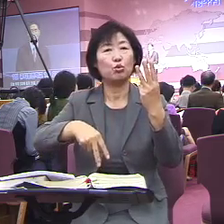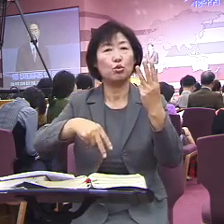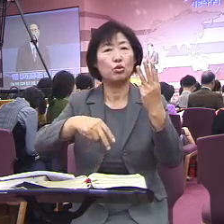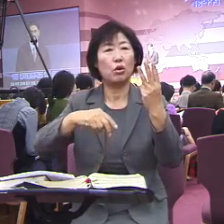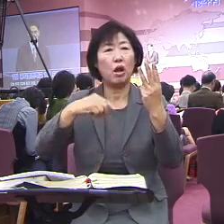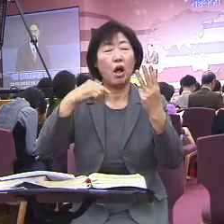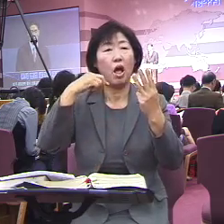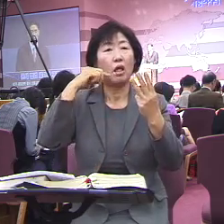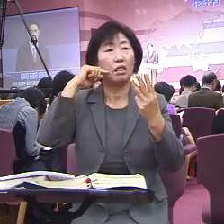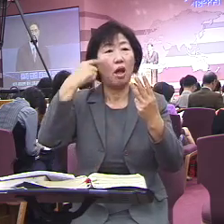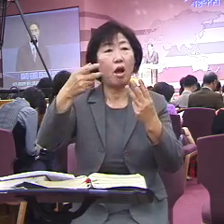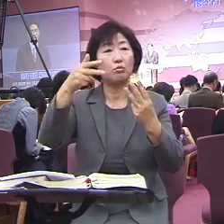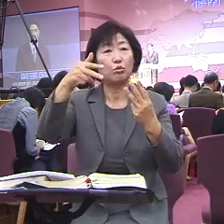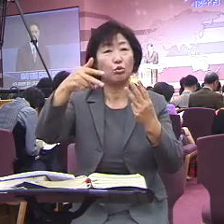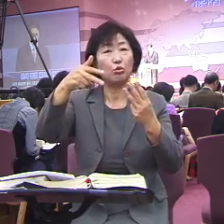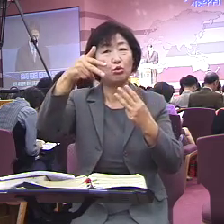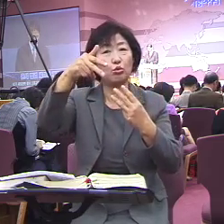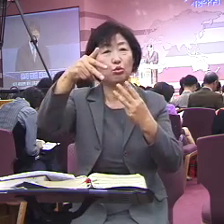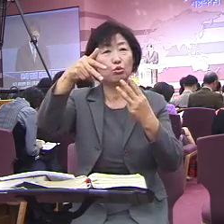점검 세미나가